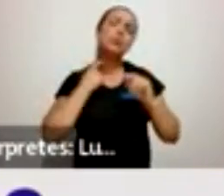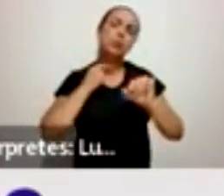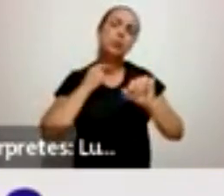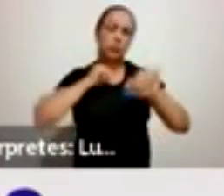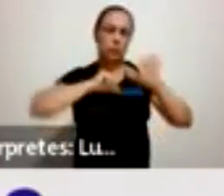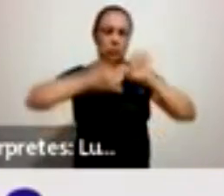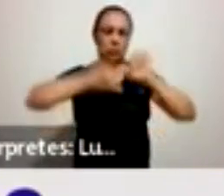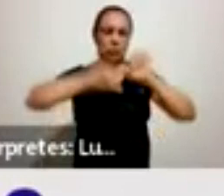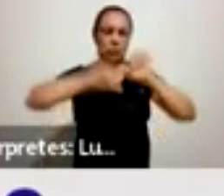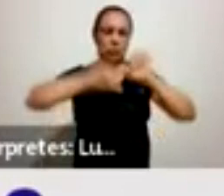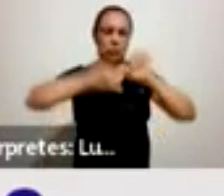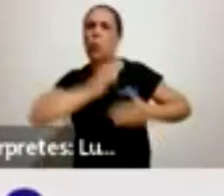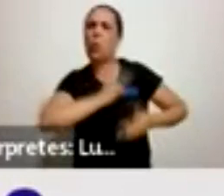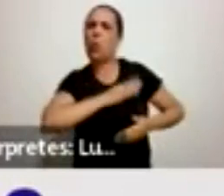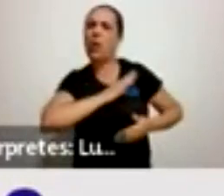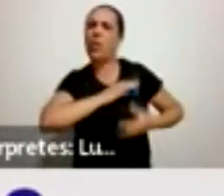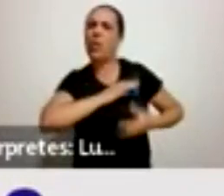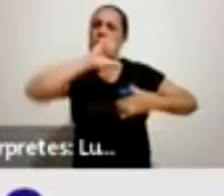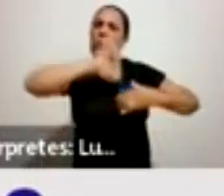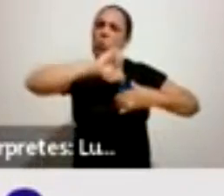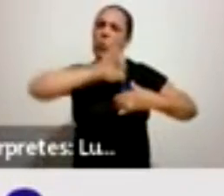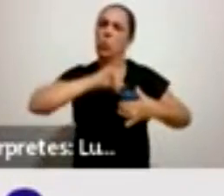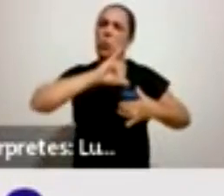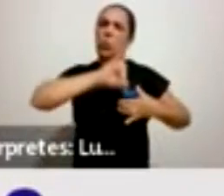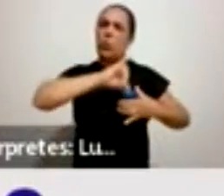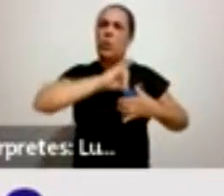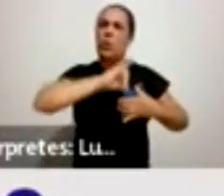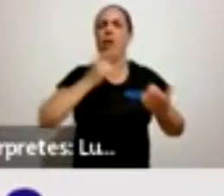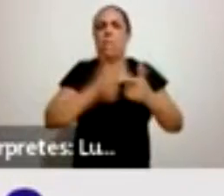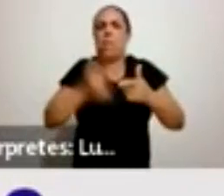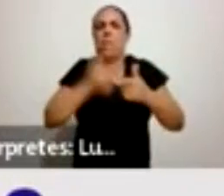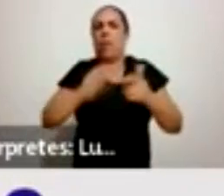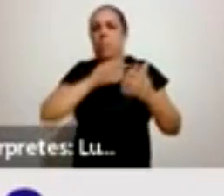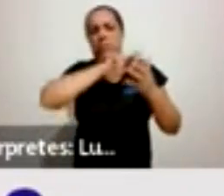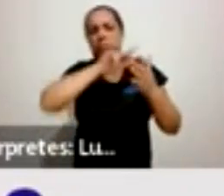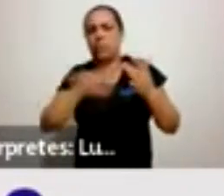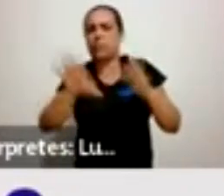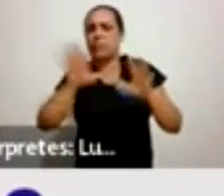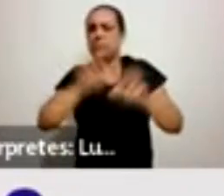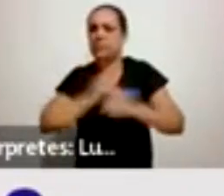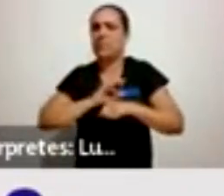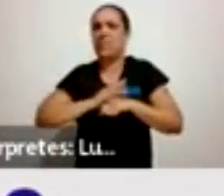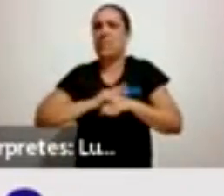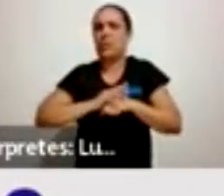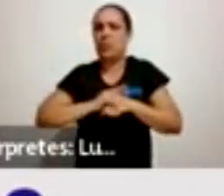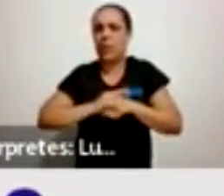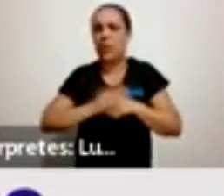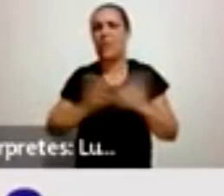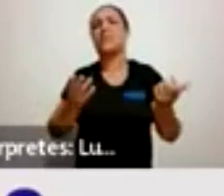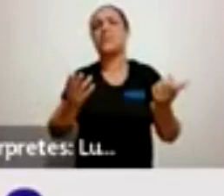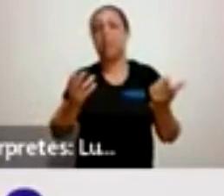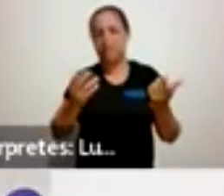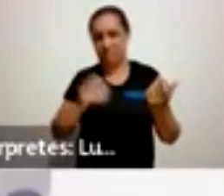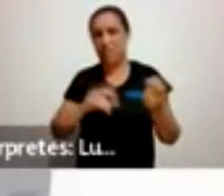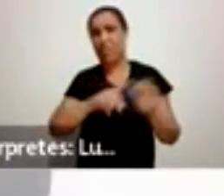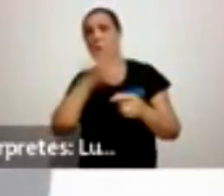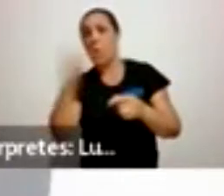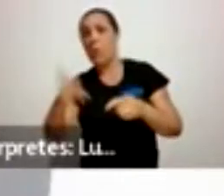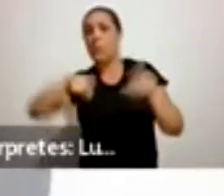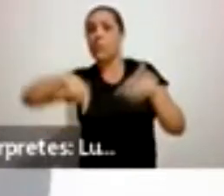certas enfermidades, aumentando assim um processo inflamatório, fora a intoxicação alimentar pelos